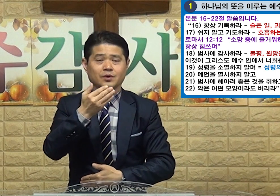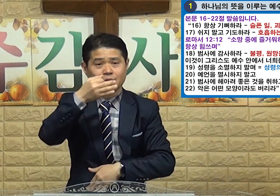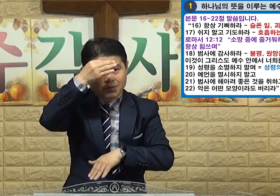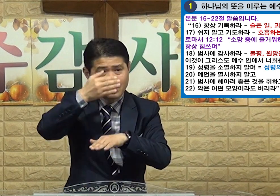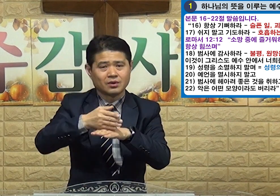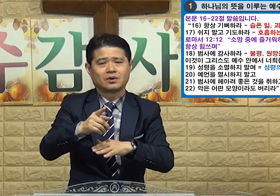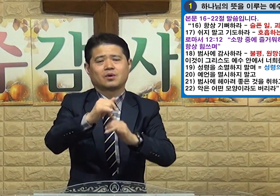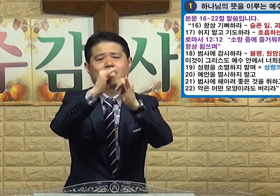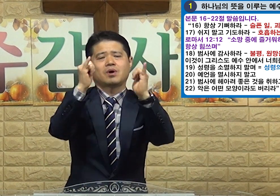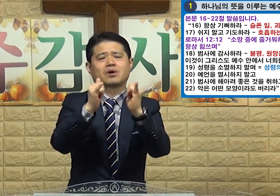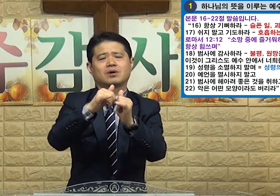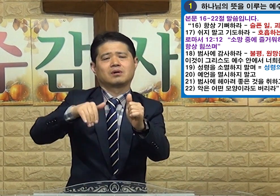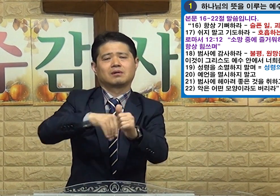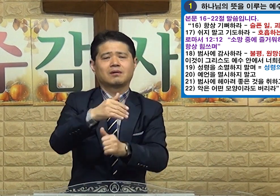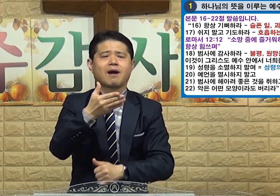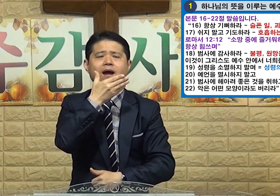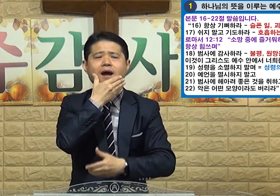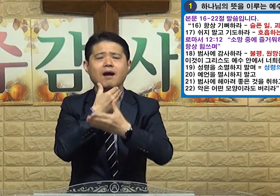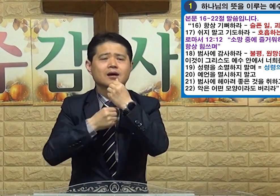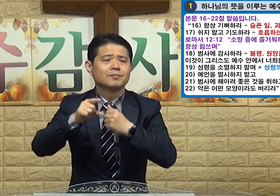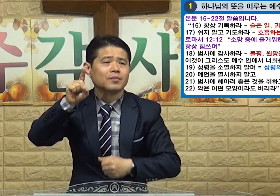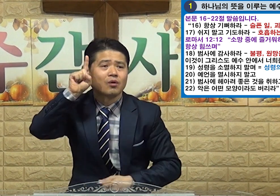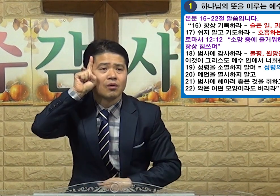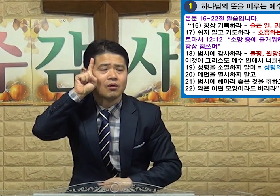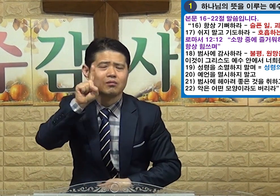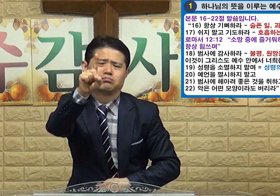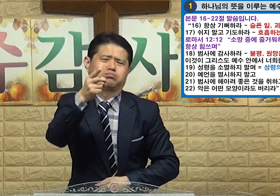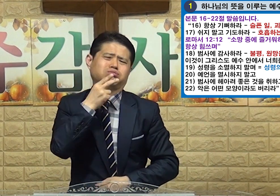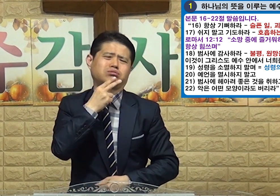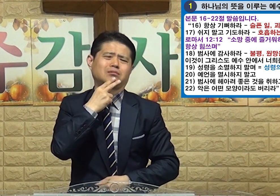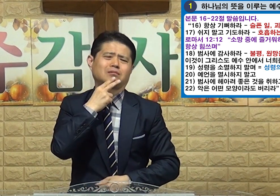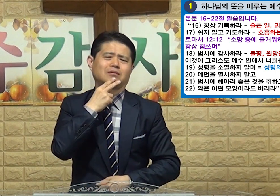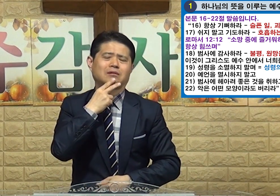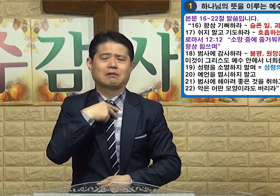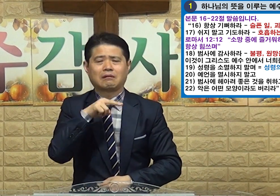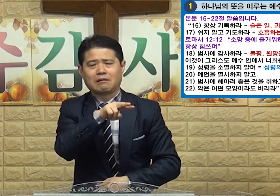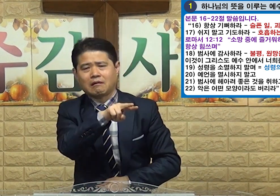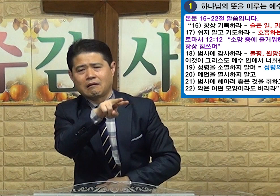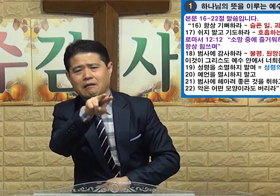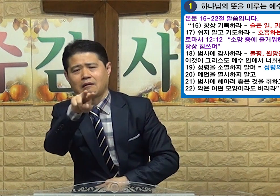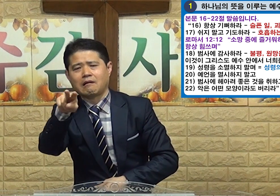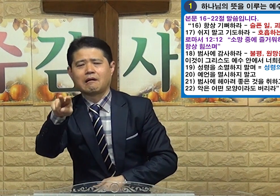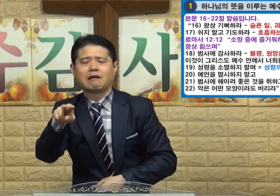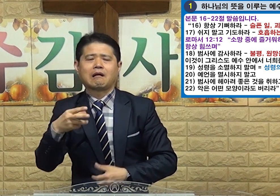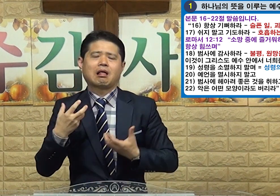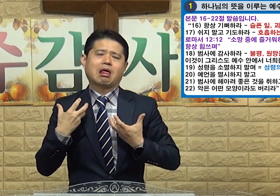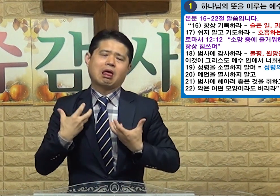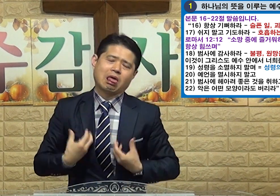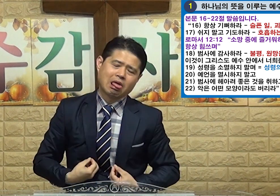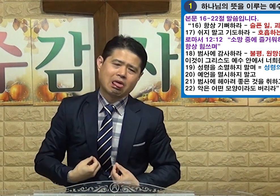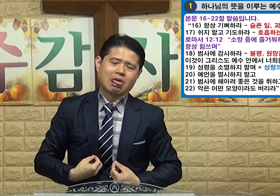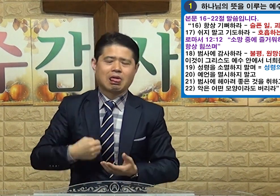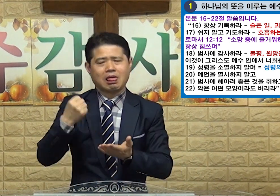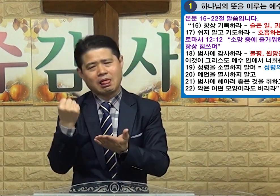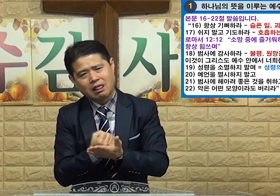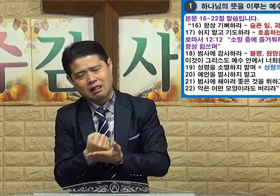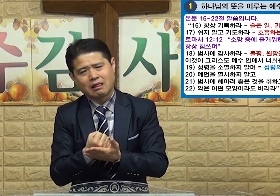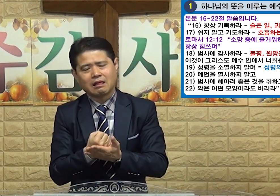응답을 해주십니다. 우리 이 사회에 많은 이 행복과 복은 없습니다. 다